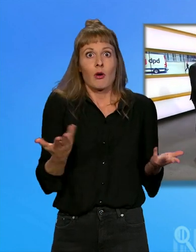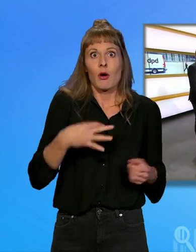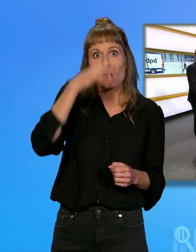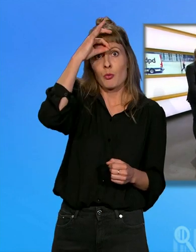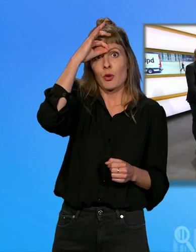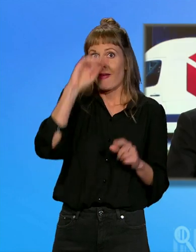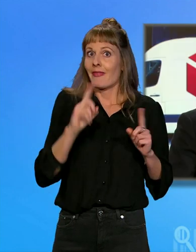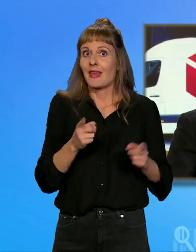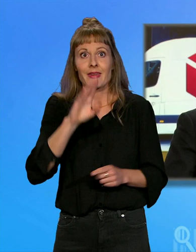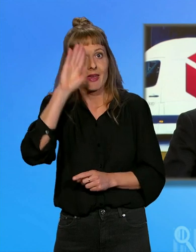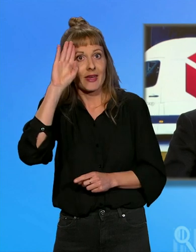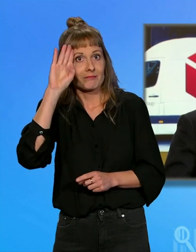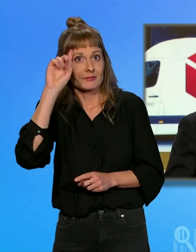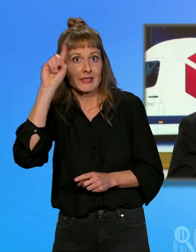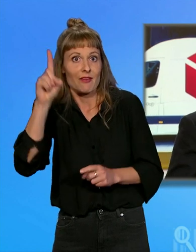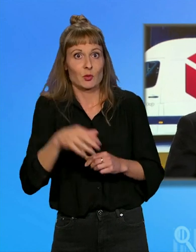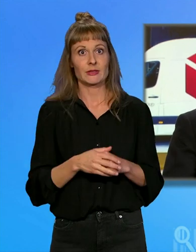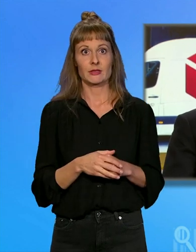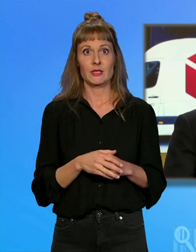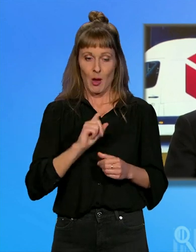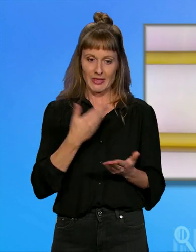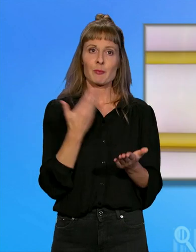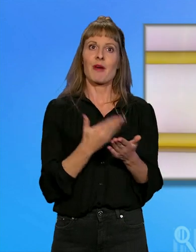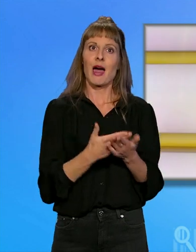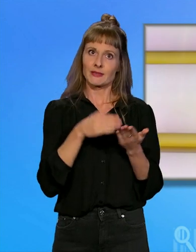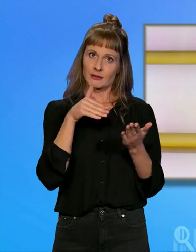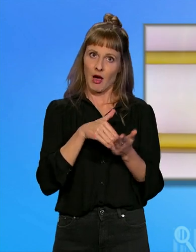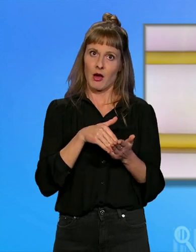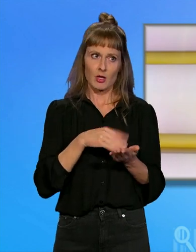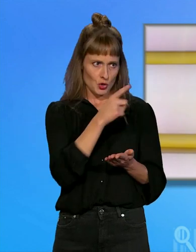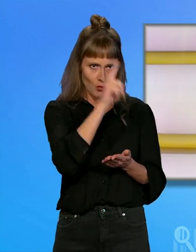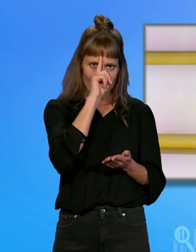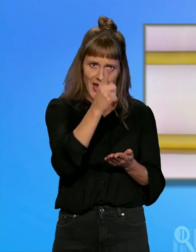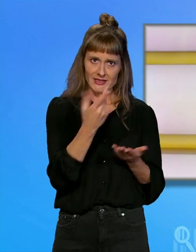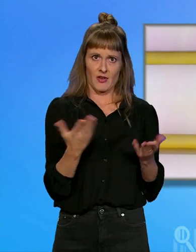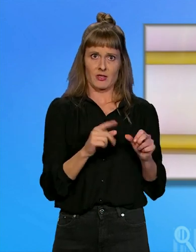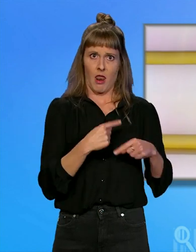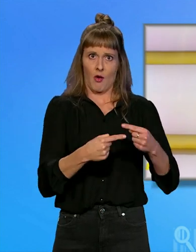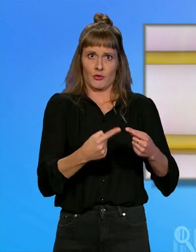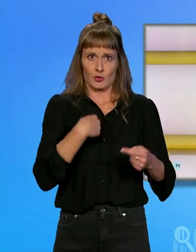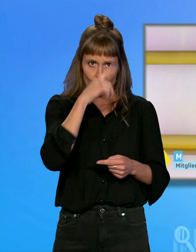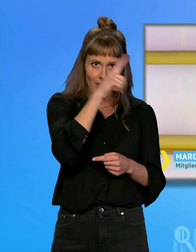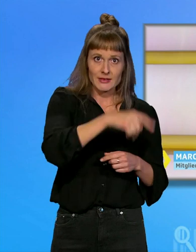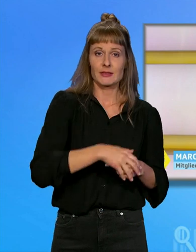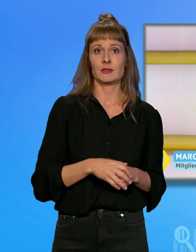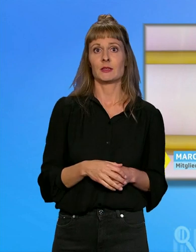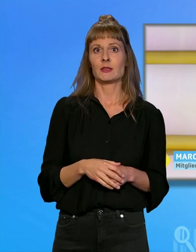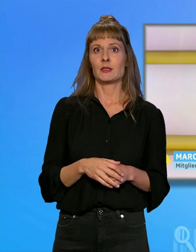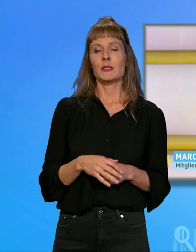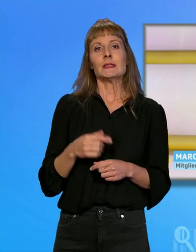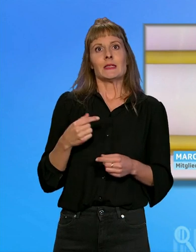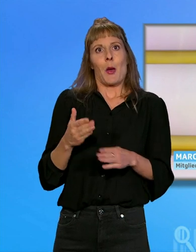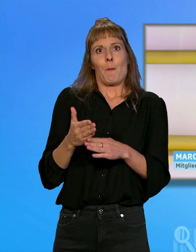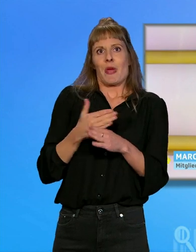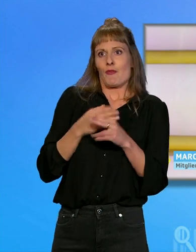auf weiß nachgewiesen. Ihr wisst sehr wohl, was abläuft. Bevor ich die Frage Ihnen beantworte, möchte ich erst mal zum Ausdruck